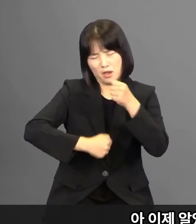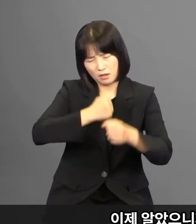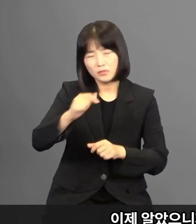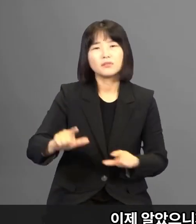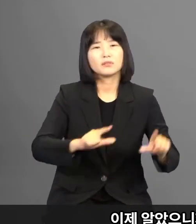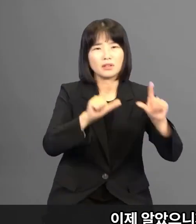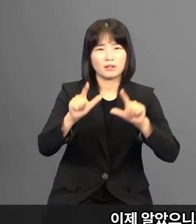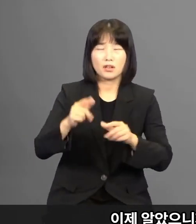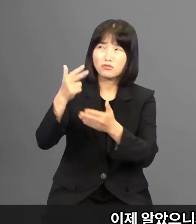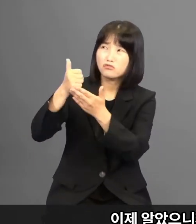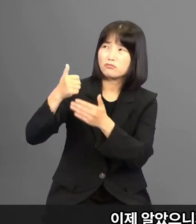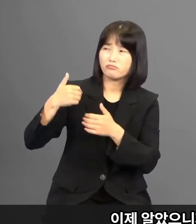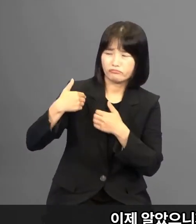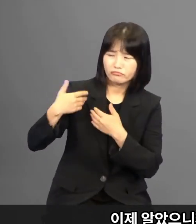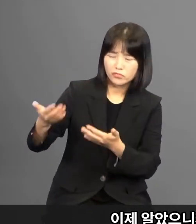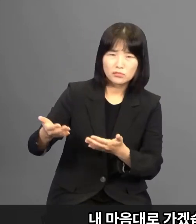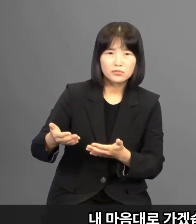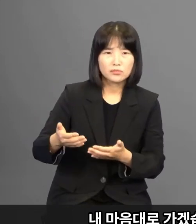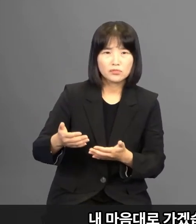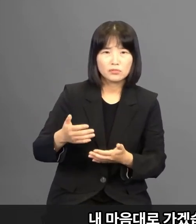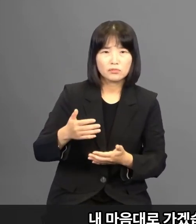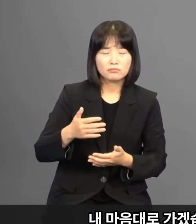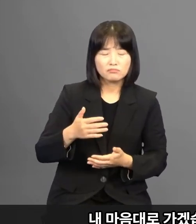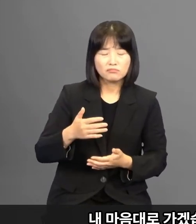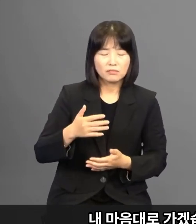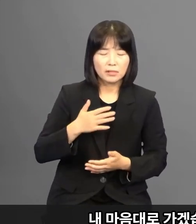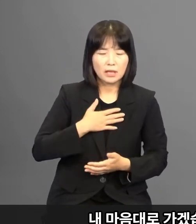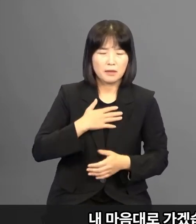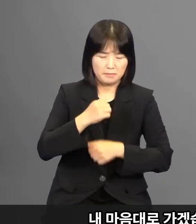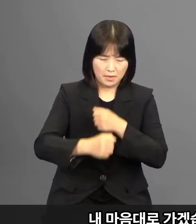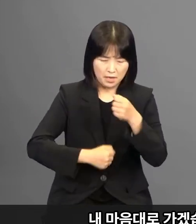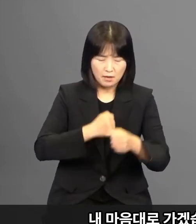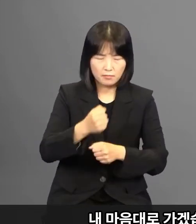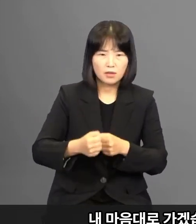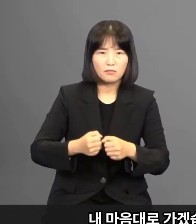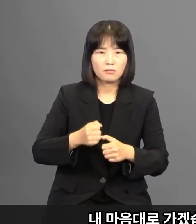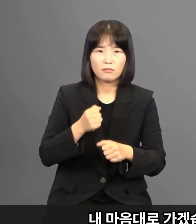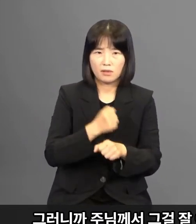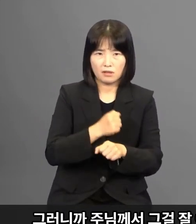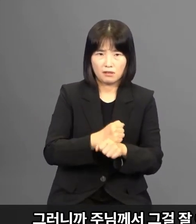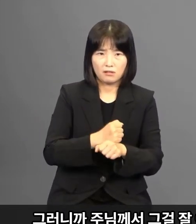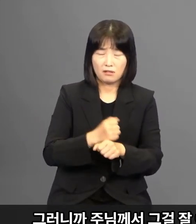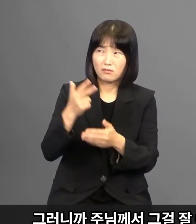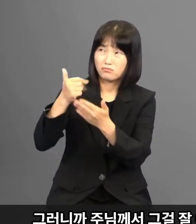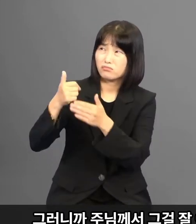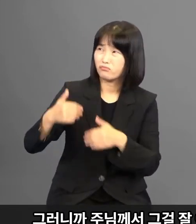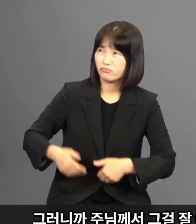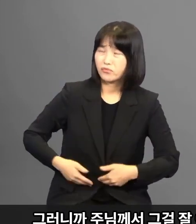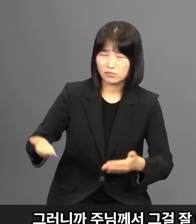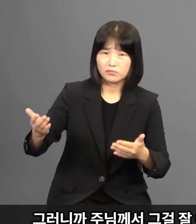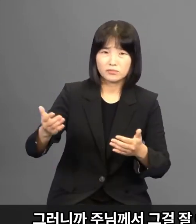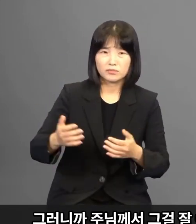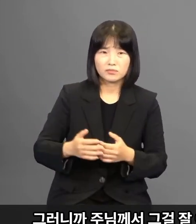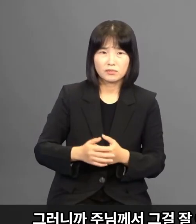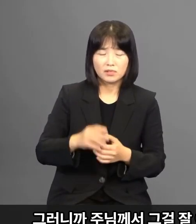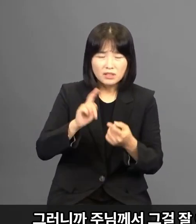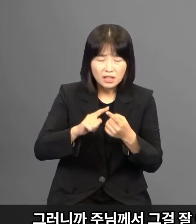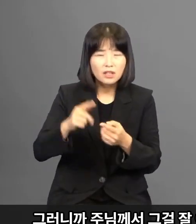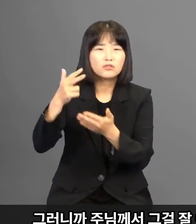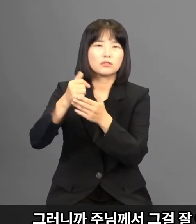없고요. 이제 알았으니까 제가 그 길로 가겠습니다. 내 마음대로 가겠습니다. 우린 주님을 떠날 겁니다. 그러니까 주님께서 그걸 잘